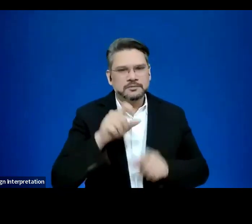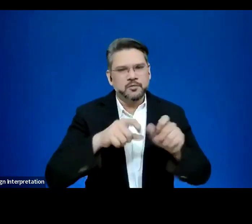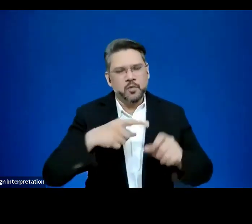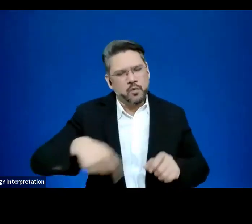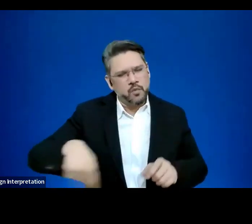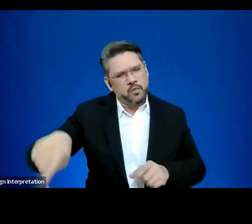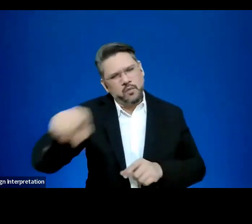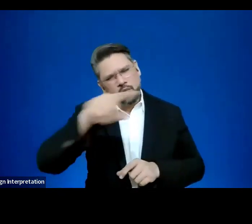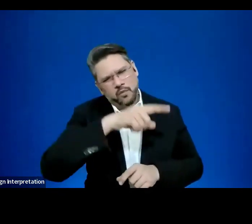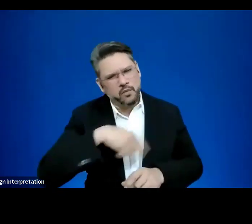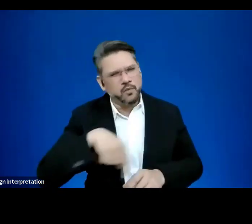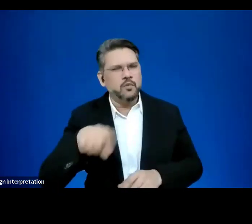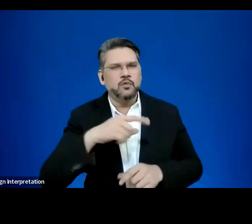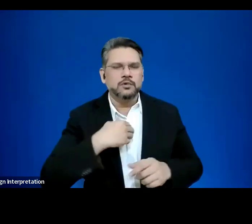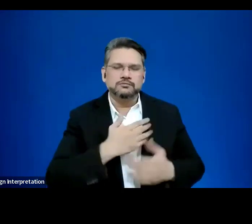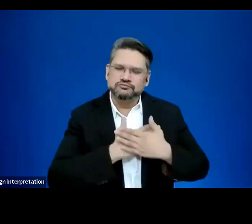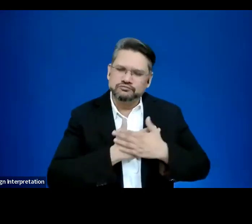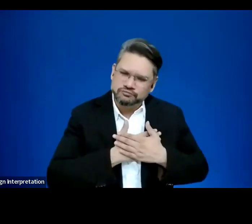群组。